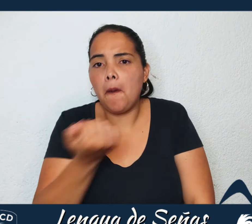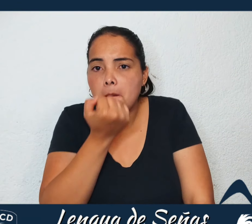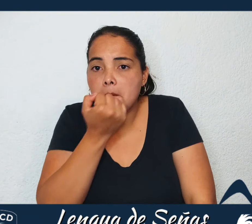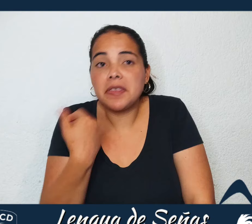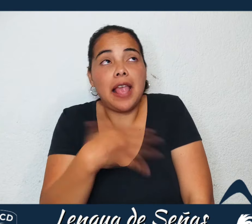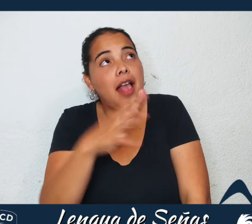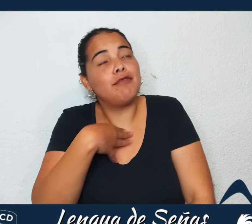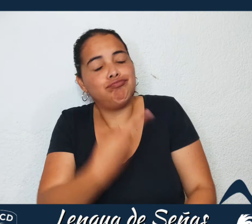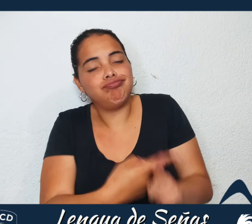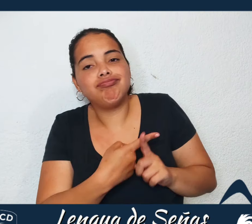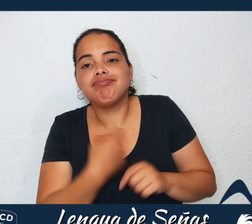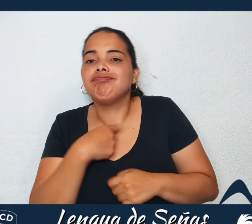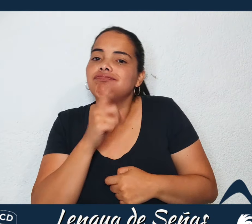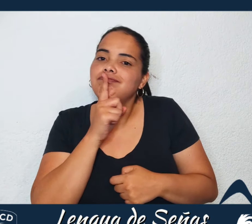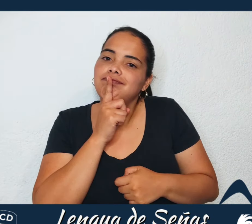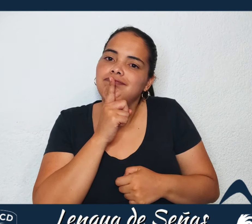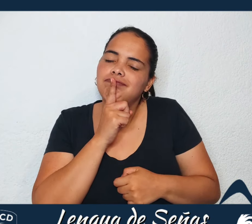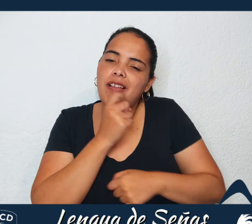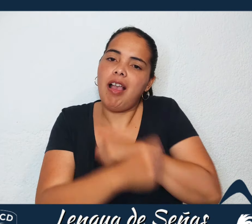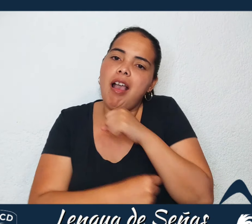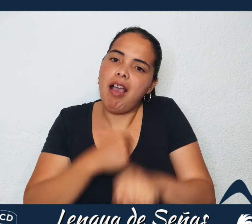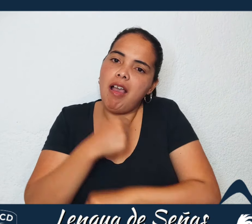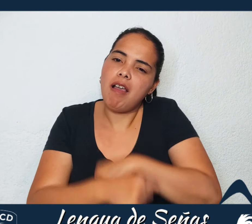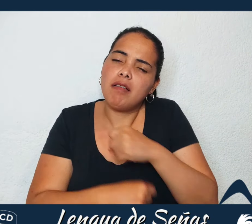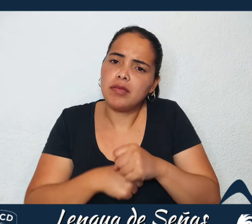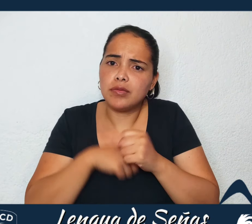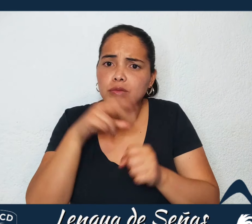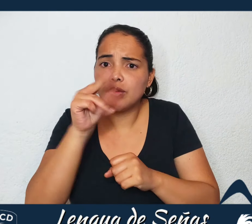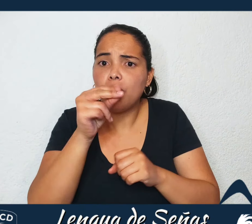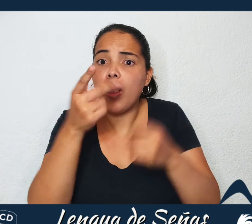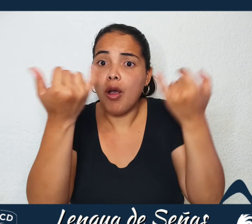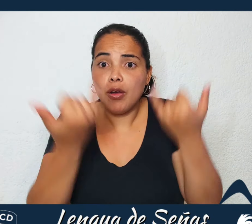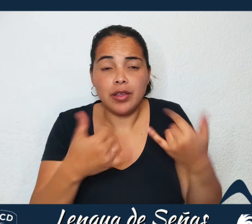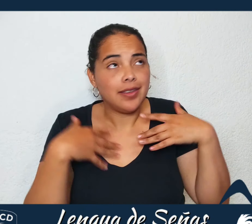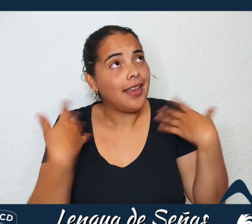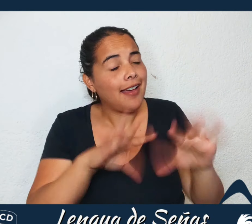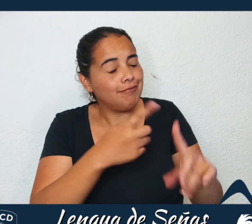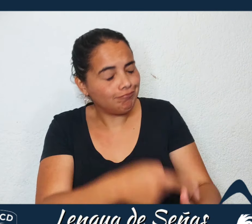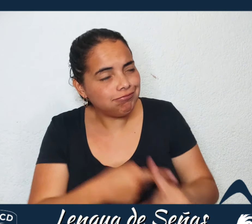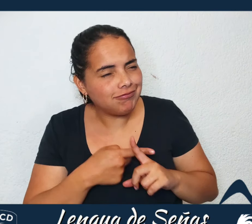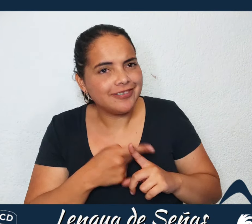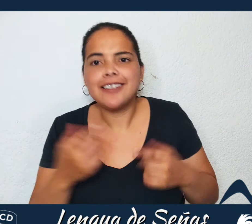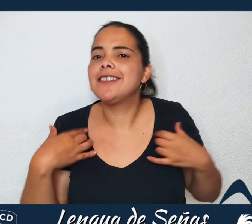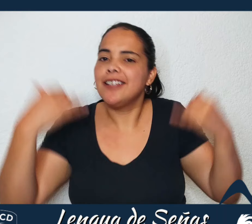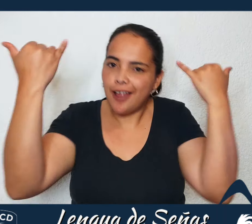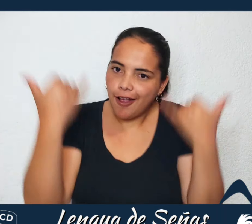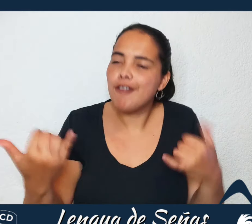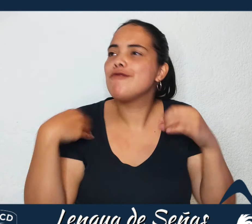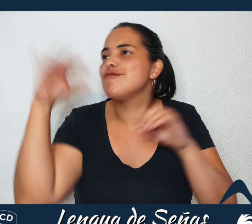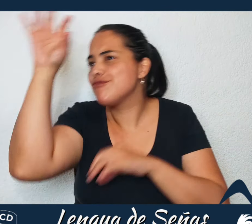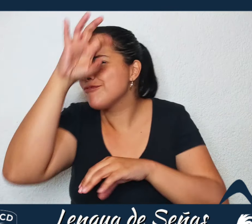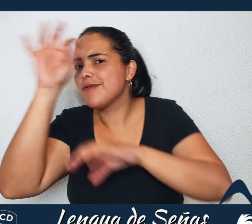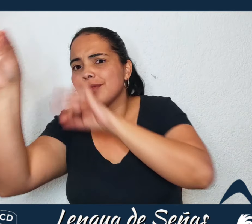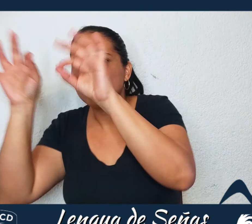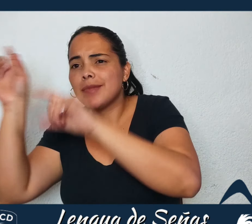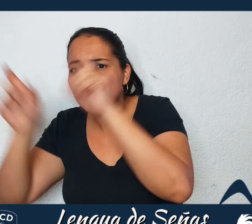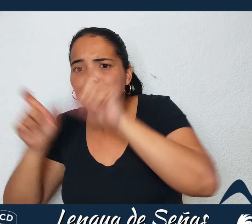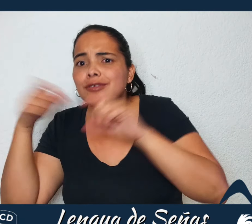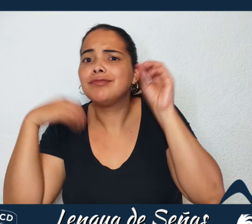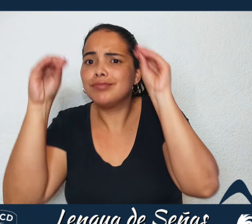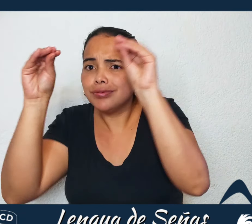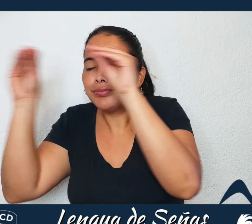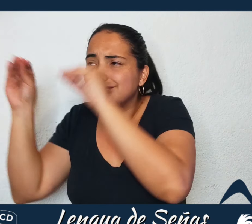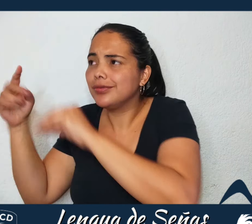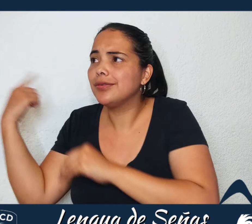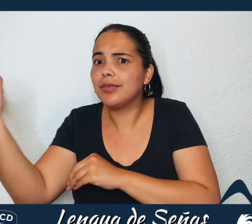las promesas de Dios y la esperanza que todo aquel puede tener si pone su fe en Cristo, en